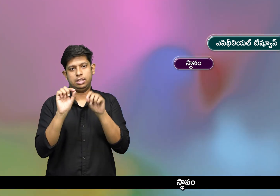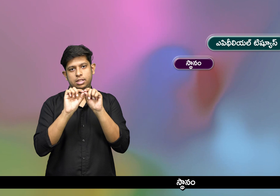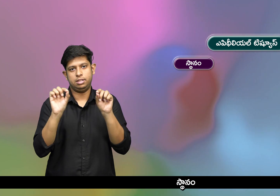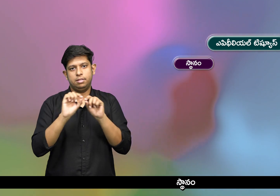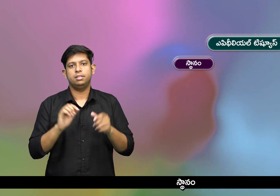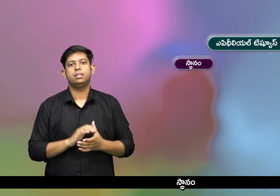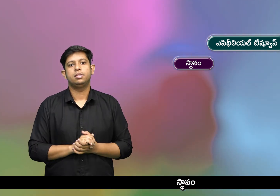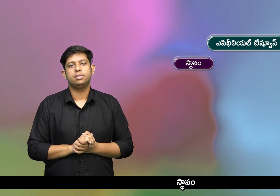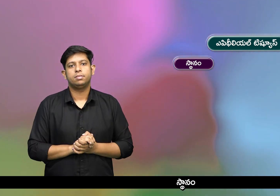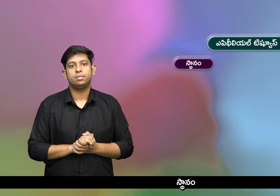స్థానం: